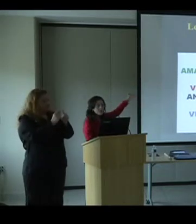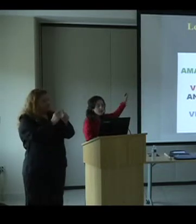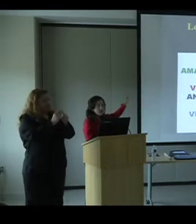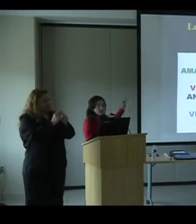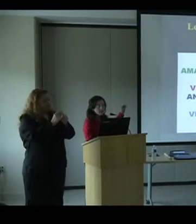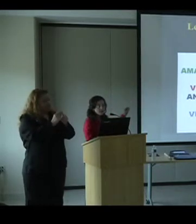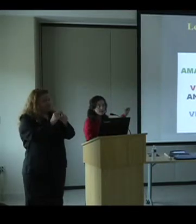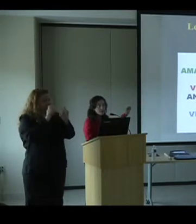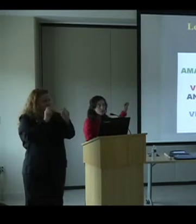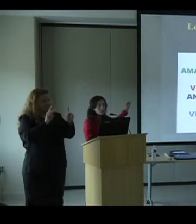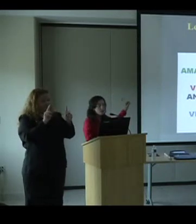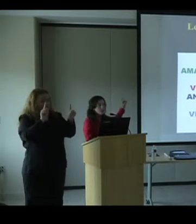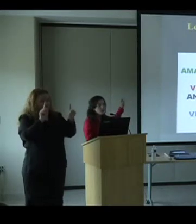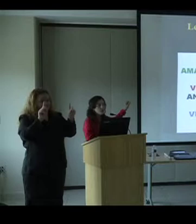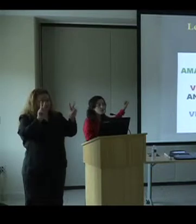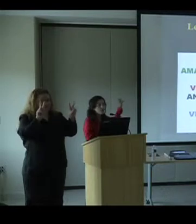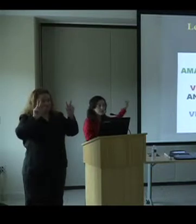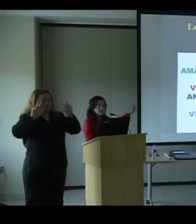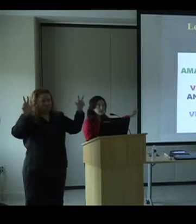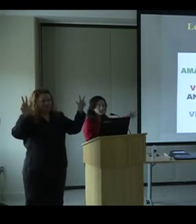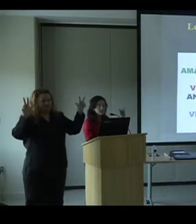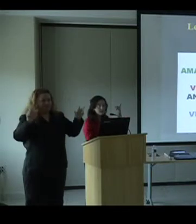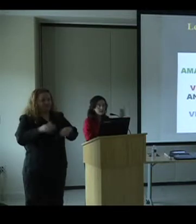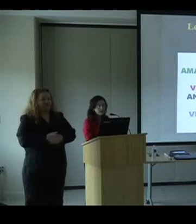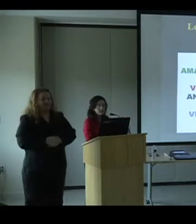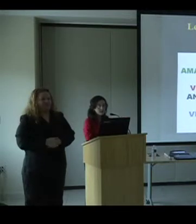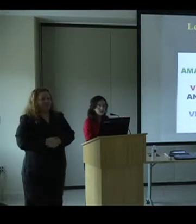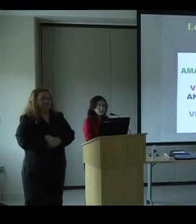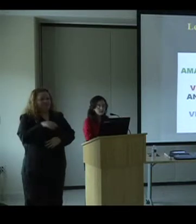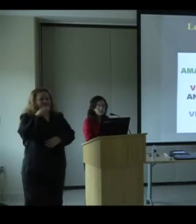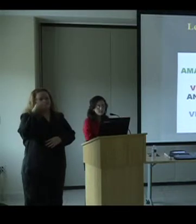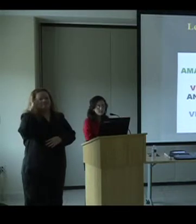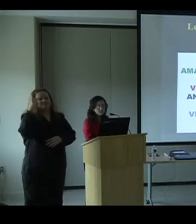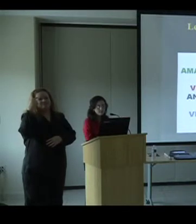Okay vamos a empezar una dos tres